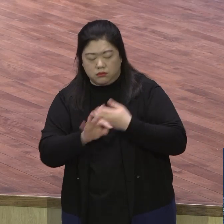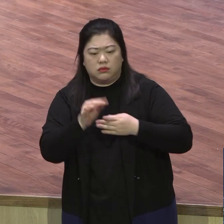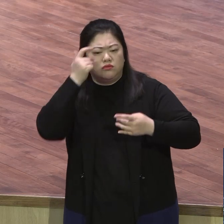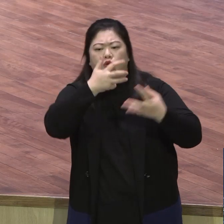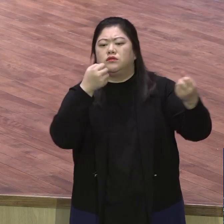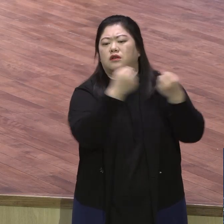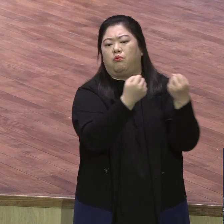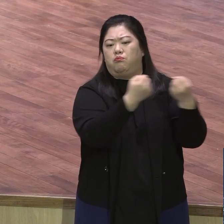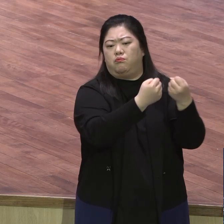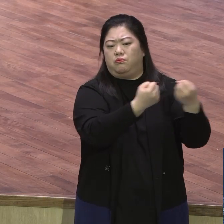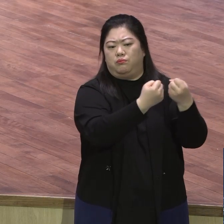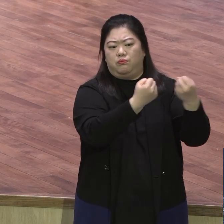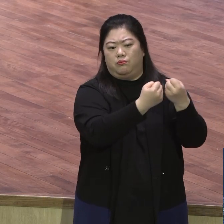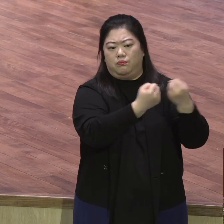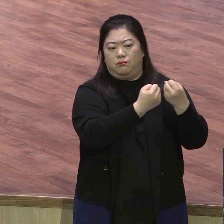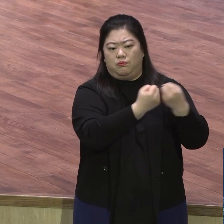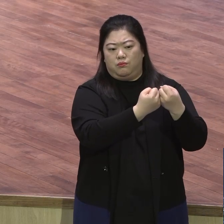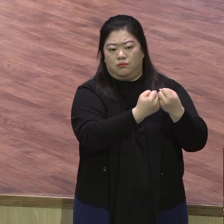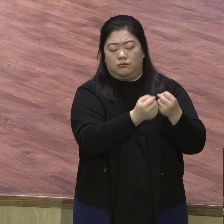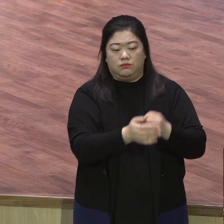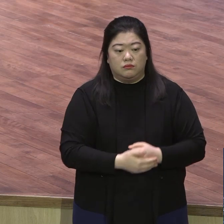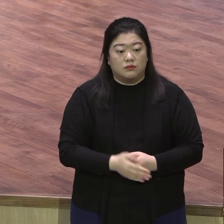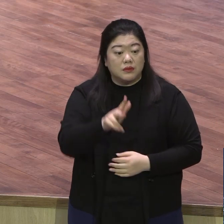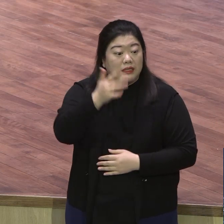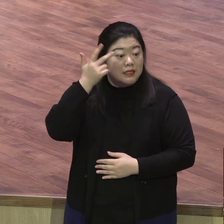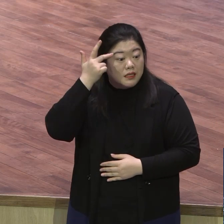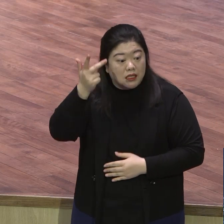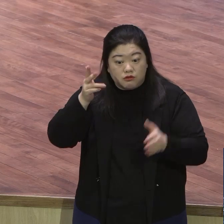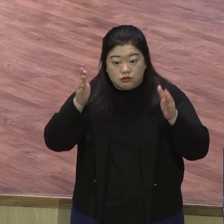사단과 영적 싸움을 한 주간 살아봤습니까?